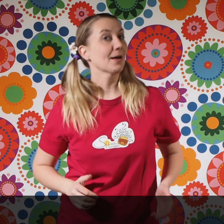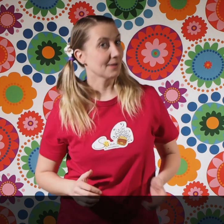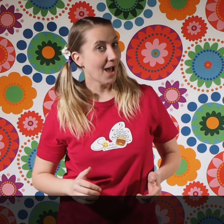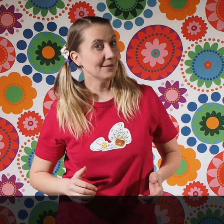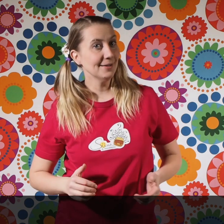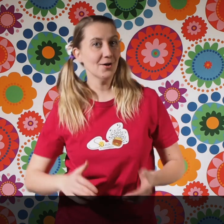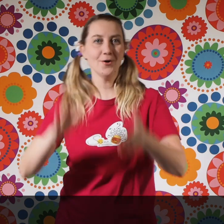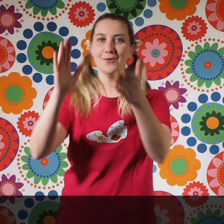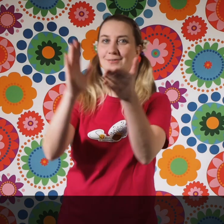radio,